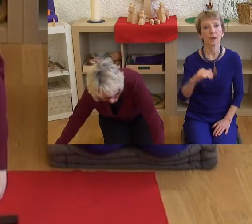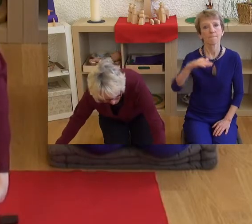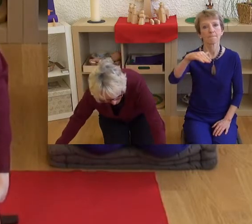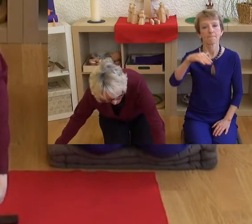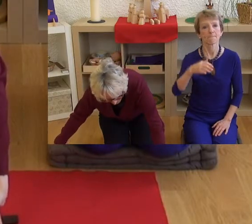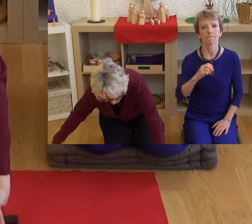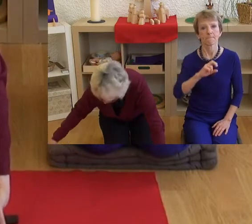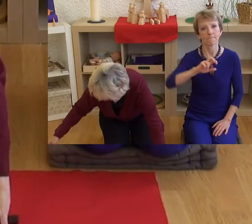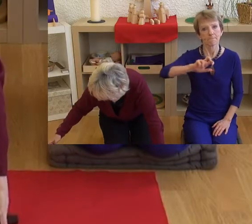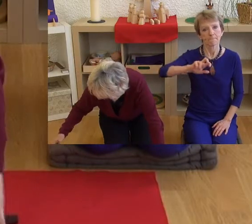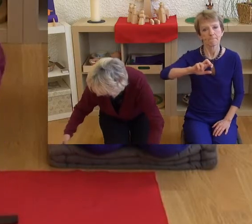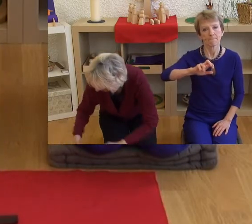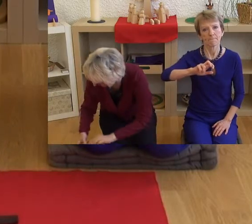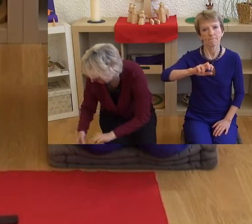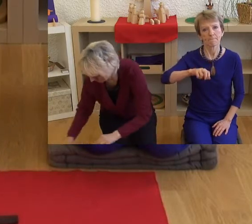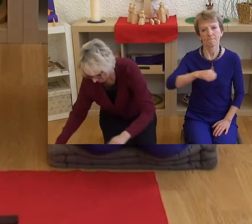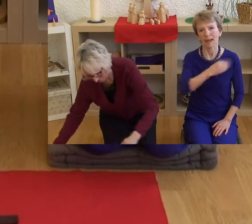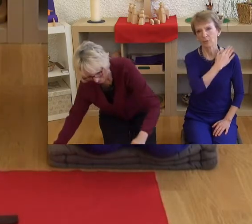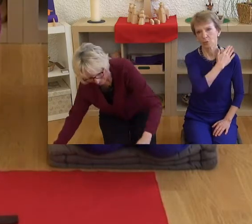Matthieu,